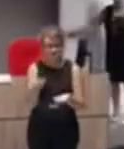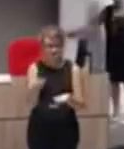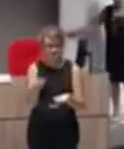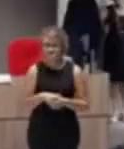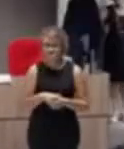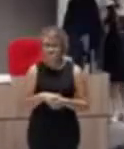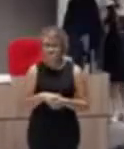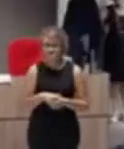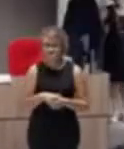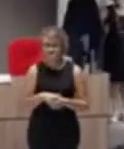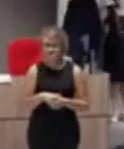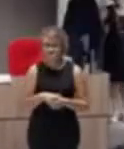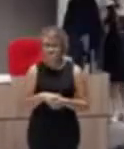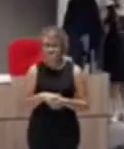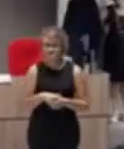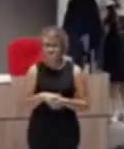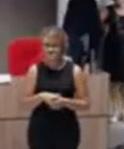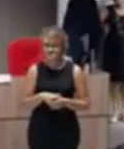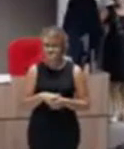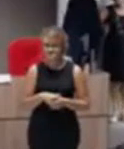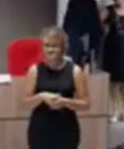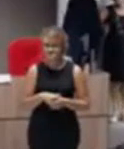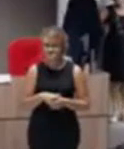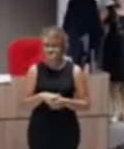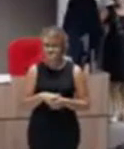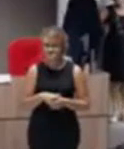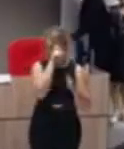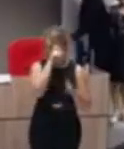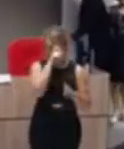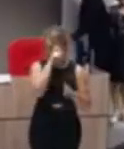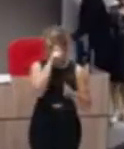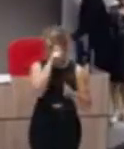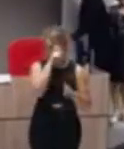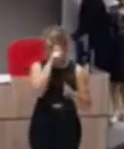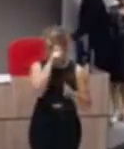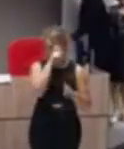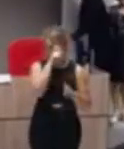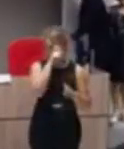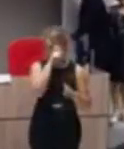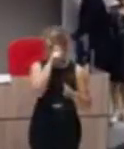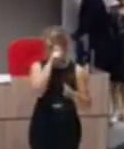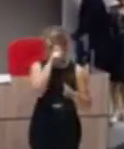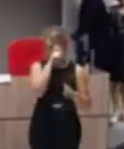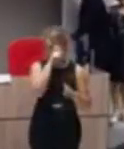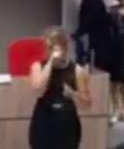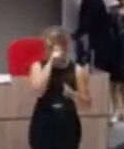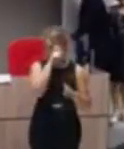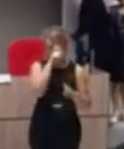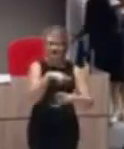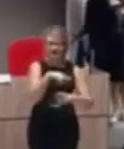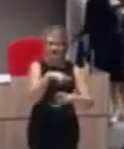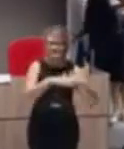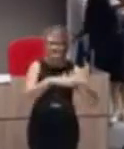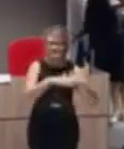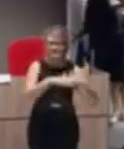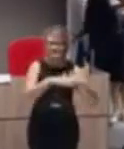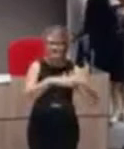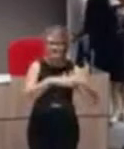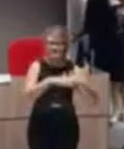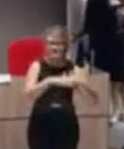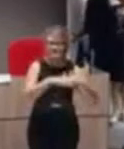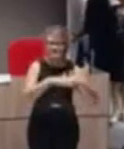A parte de cozinha, então, cozinha hospitalar, a cozinha em si já é uma atividade perigosa, né? Alta